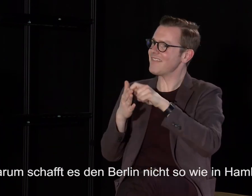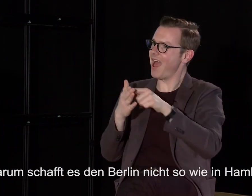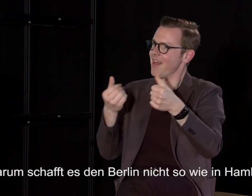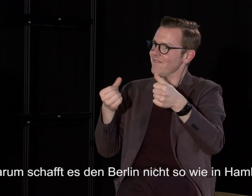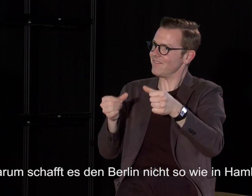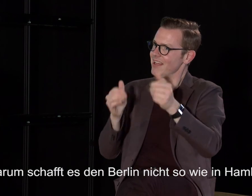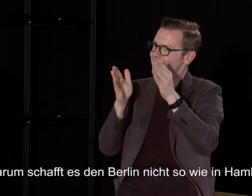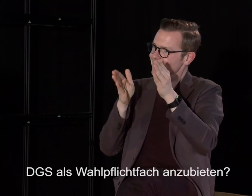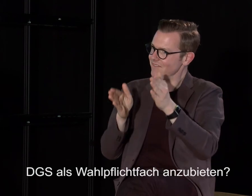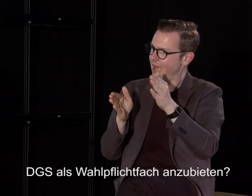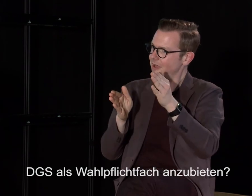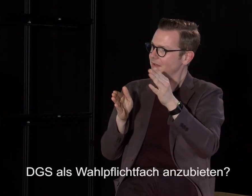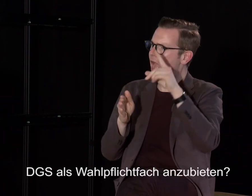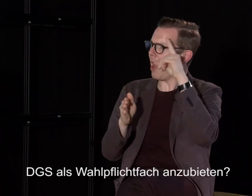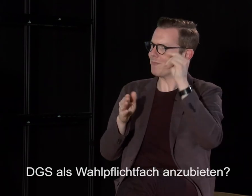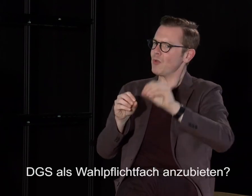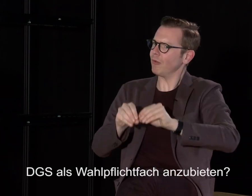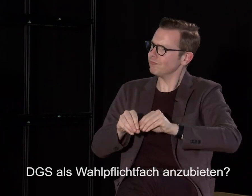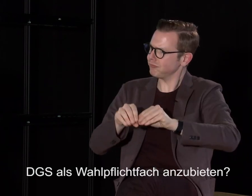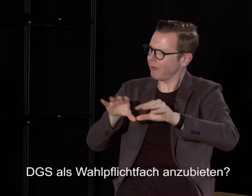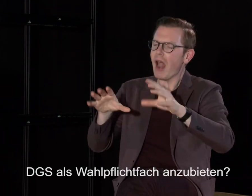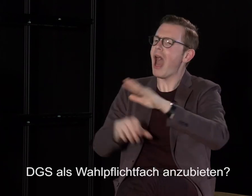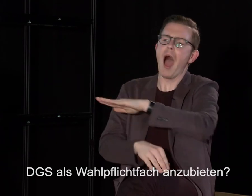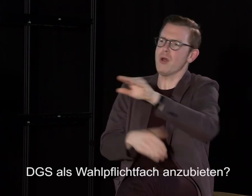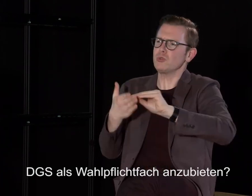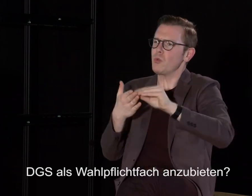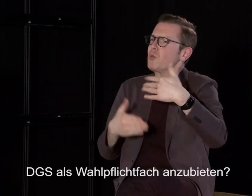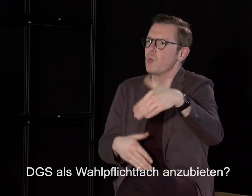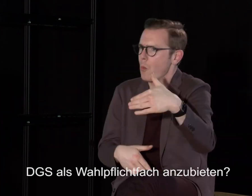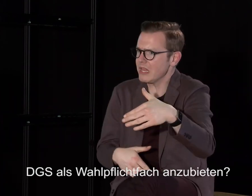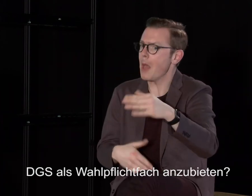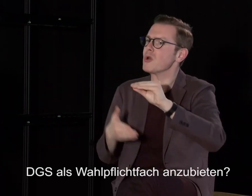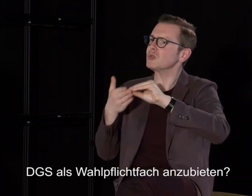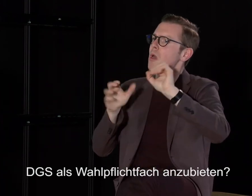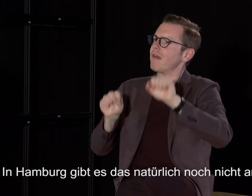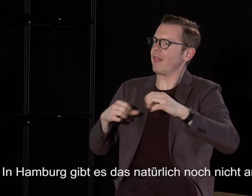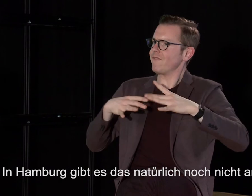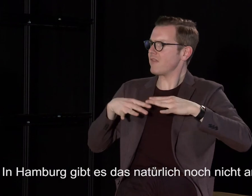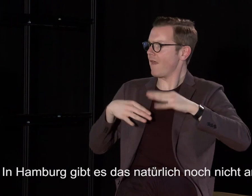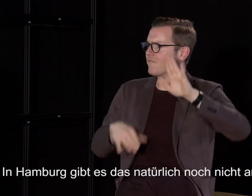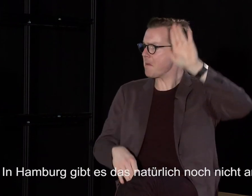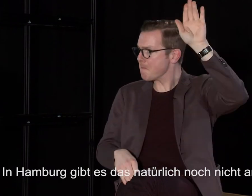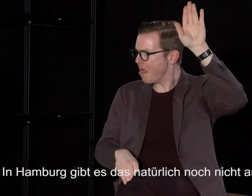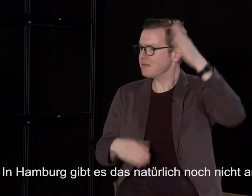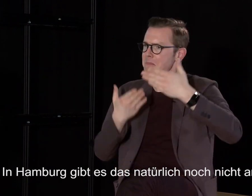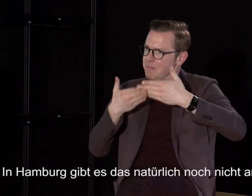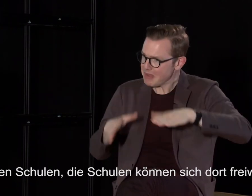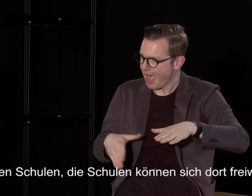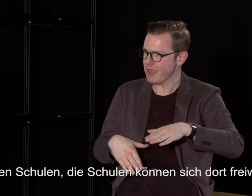Hamburg, dieses Wahlpflichtfach anzubieten? Also in Hamburg gibt es das natürlich noch nicht an allen Schulen.